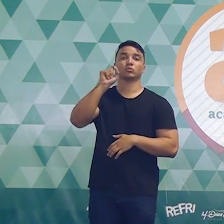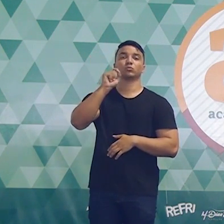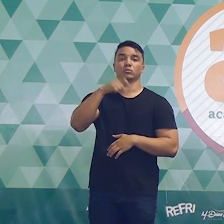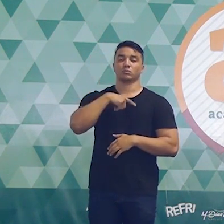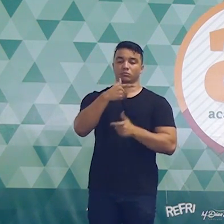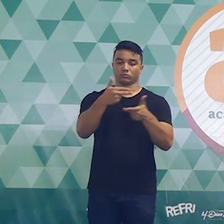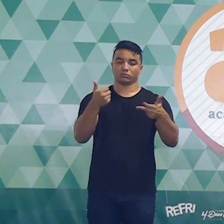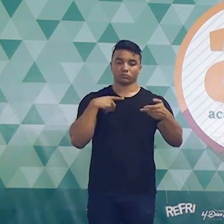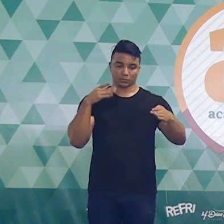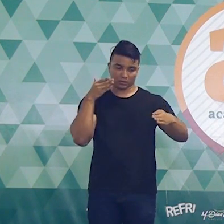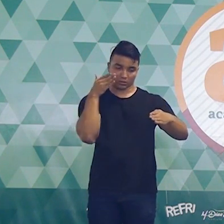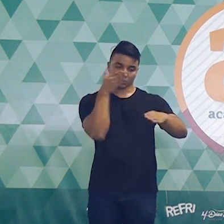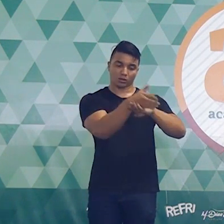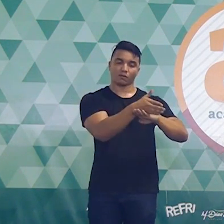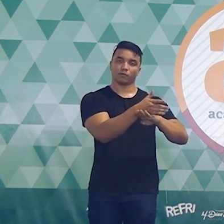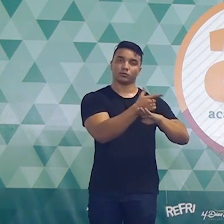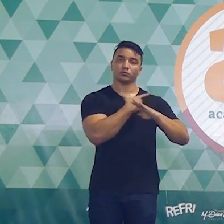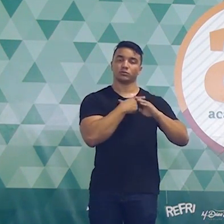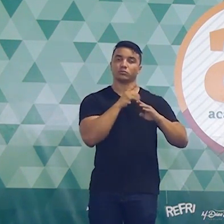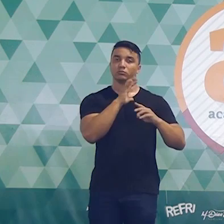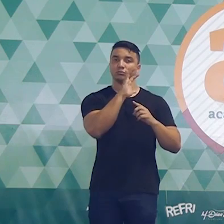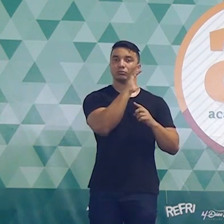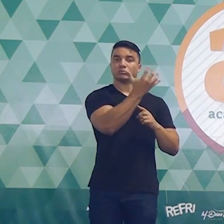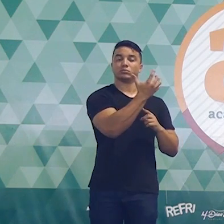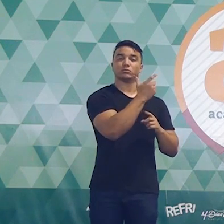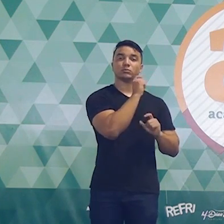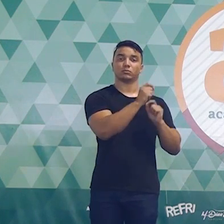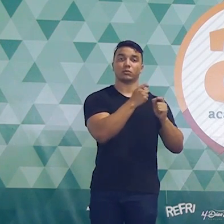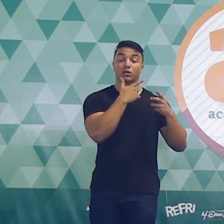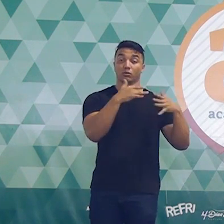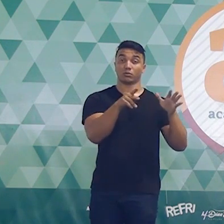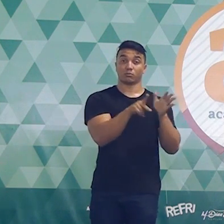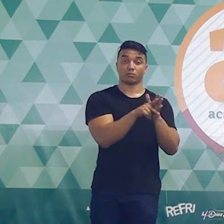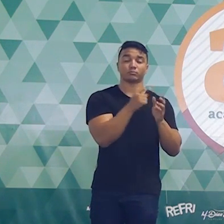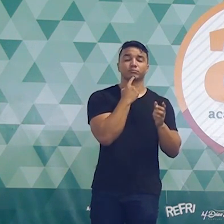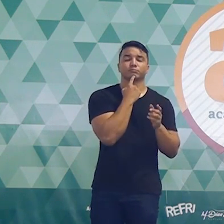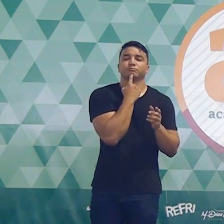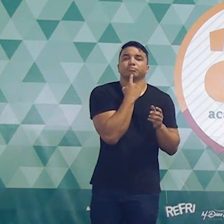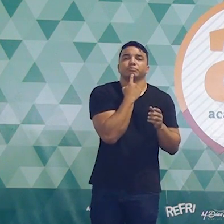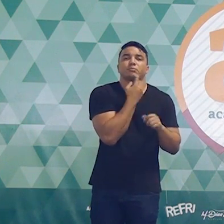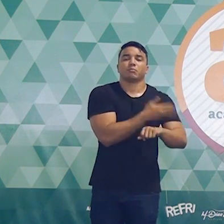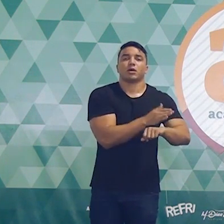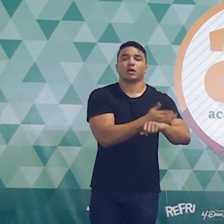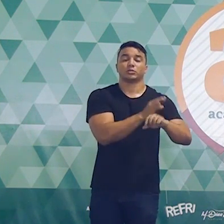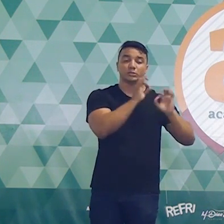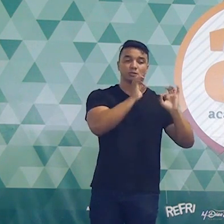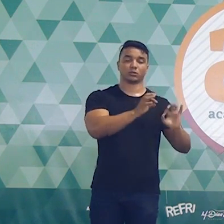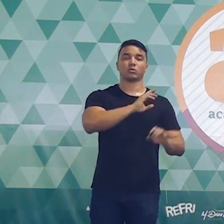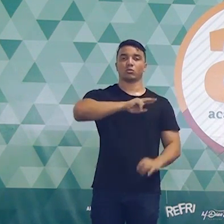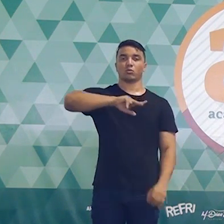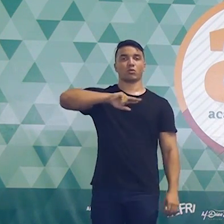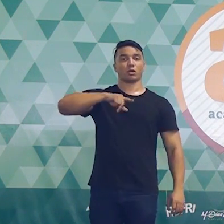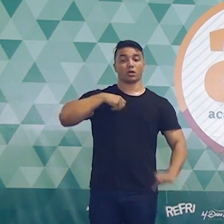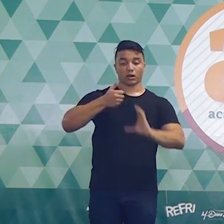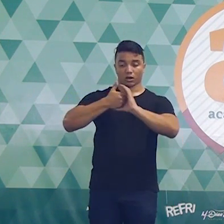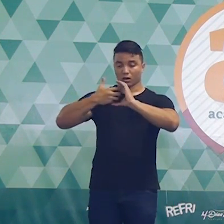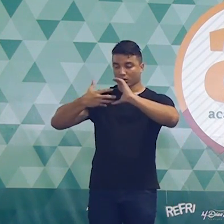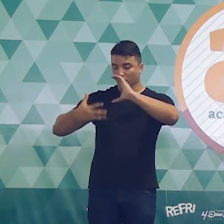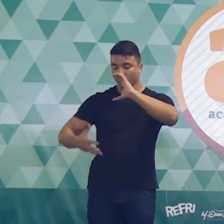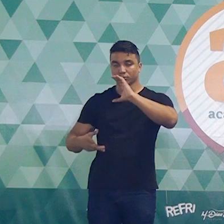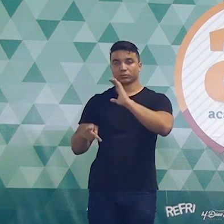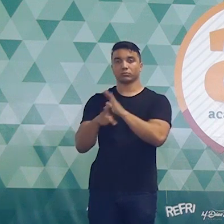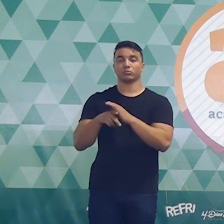como ações interventivas, pela natureza pouco prática como ação, caracterizando